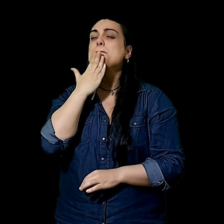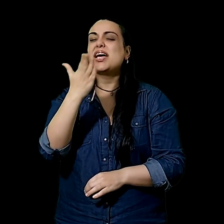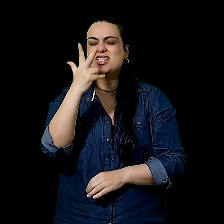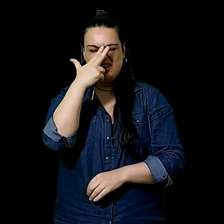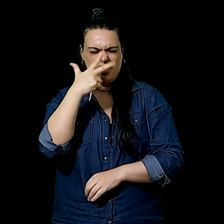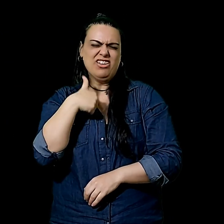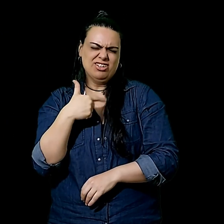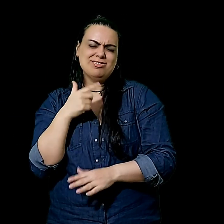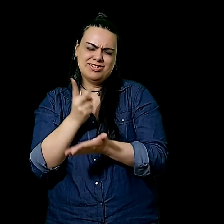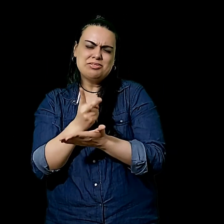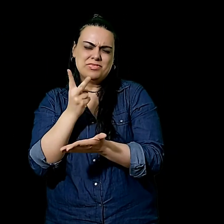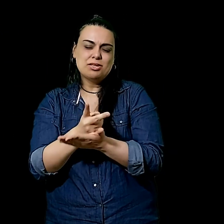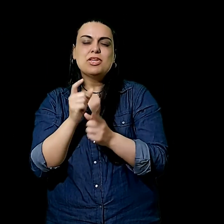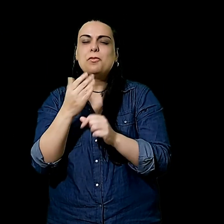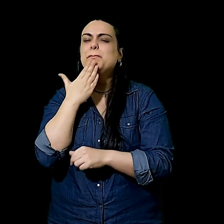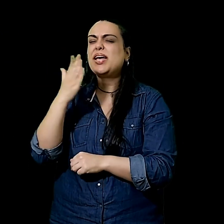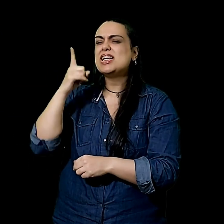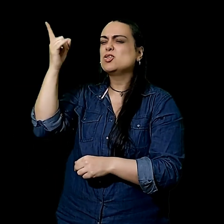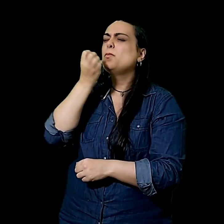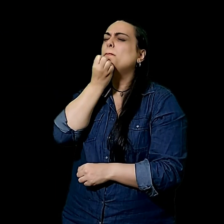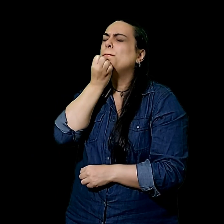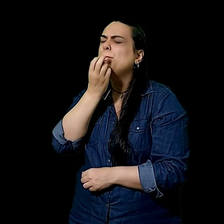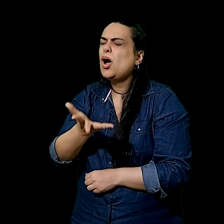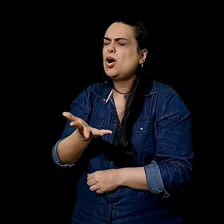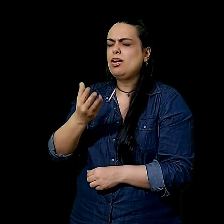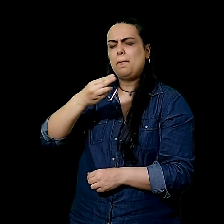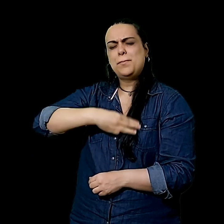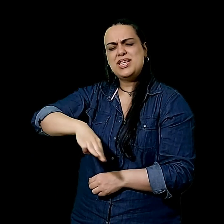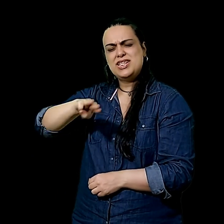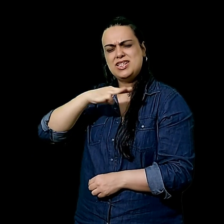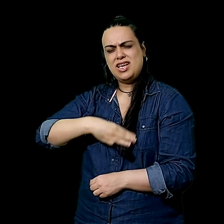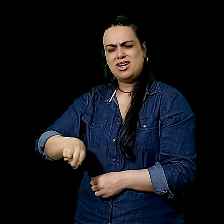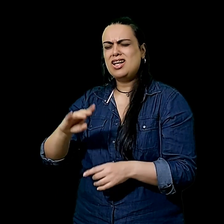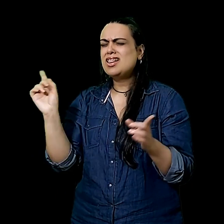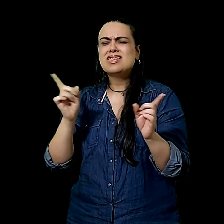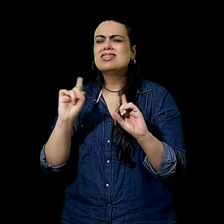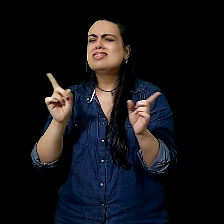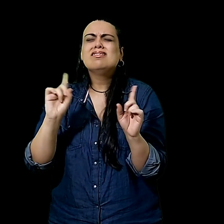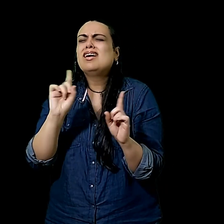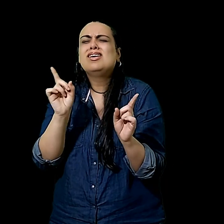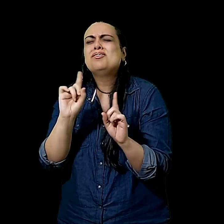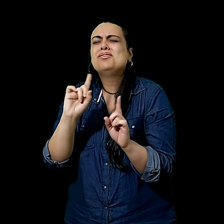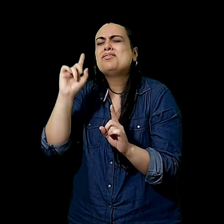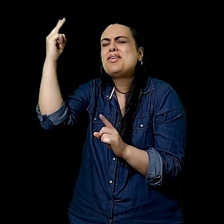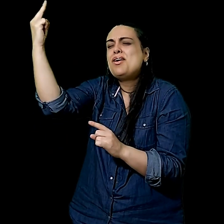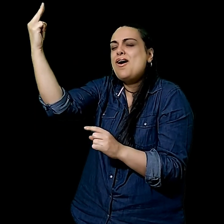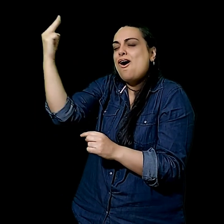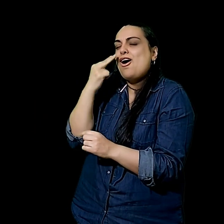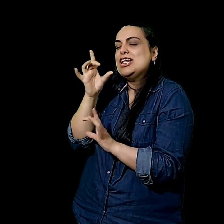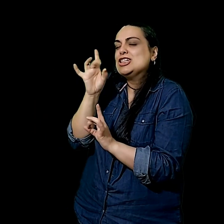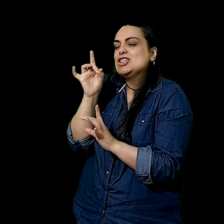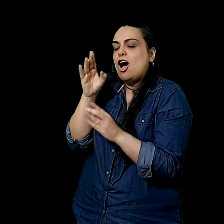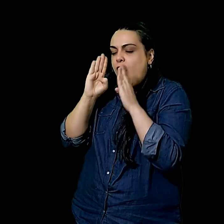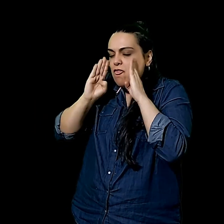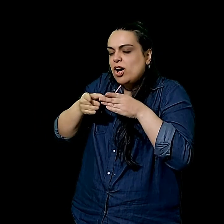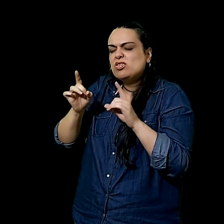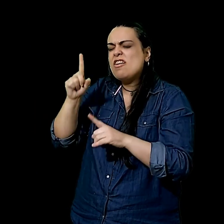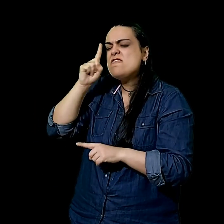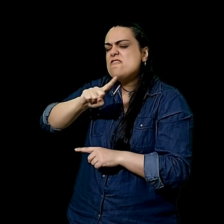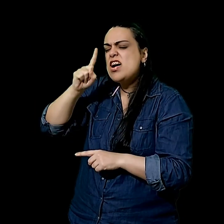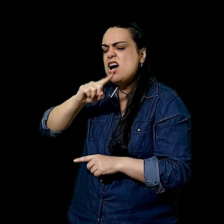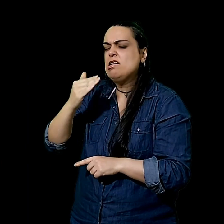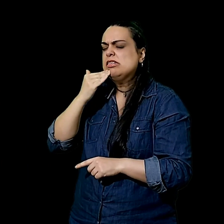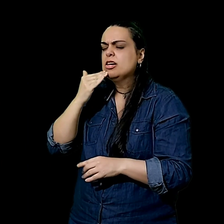como de costume, Senhor, por bondade e misericórdia, não olha para nós, Senhor, para as nossas falhas, mas